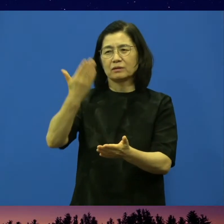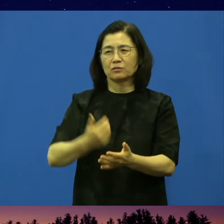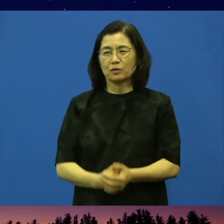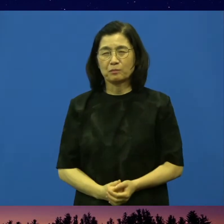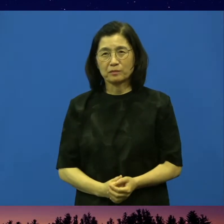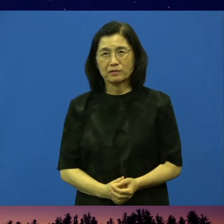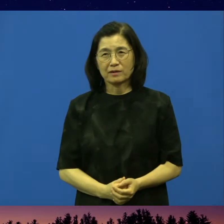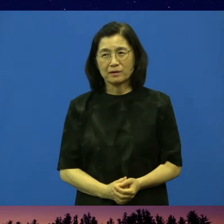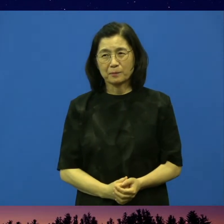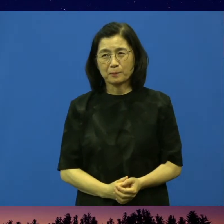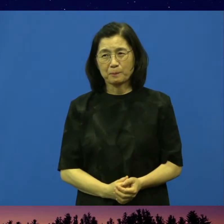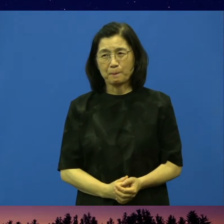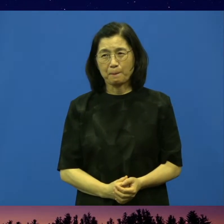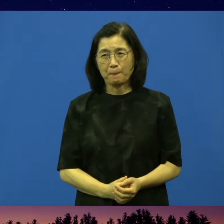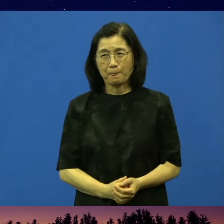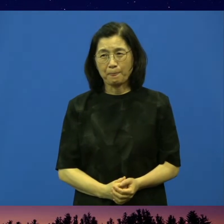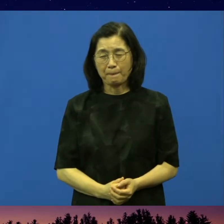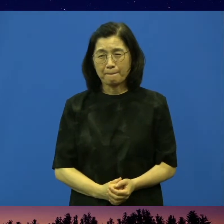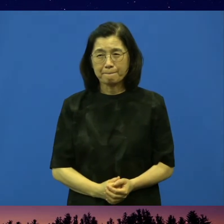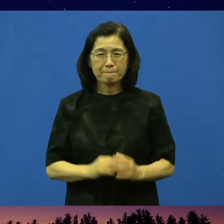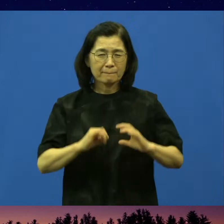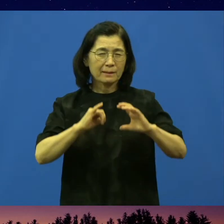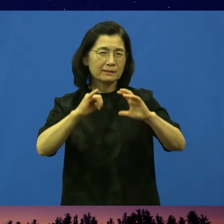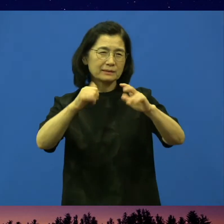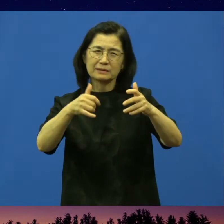아멘이 굉장히 가까이 들려요.